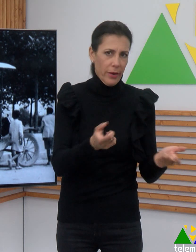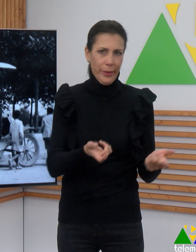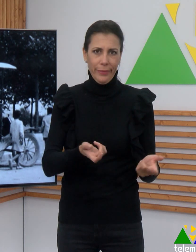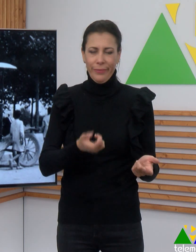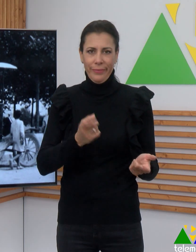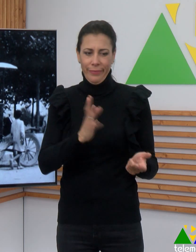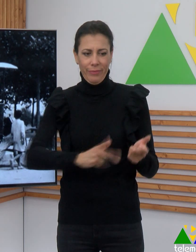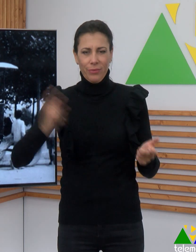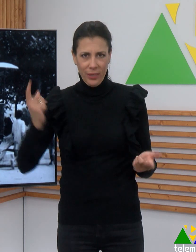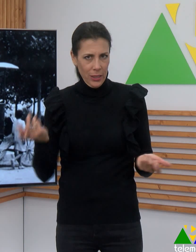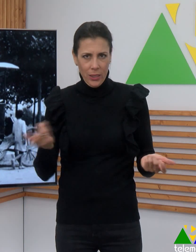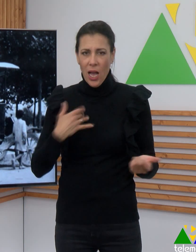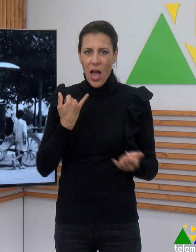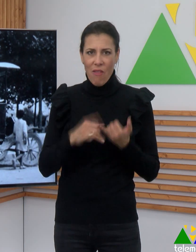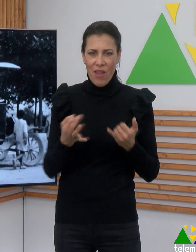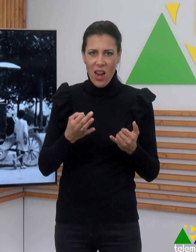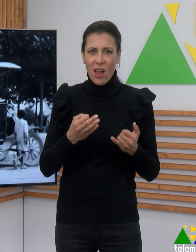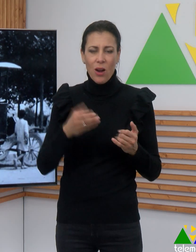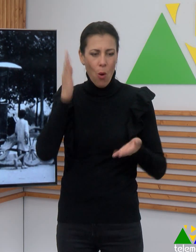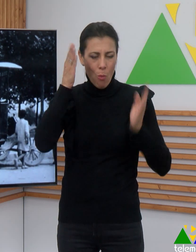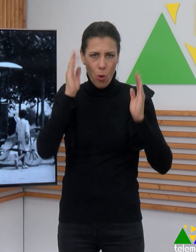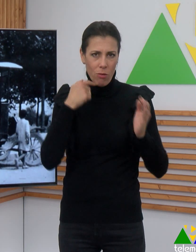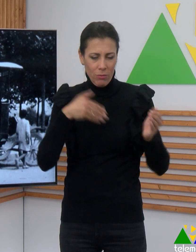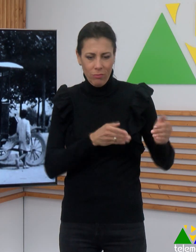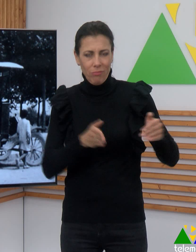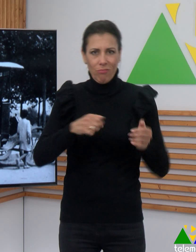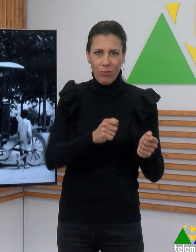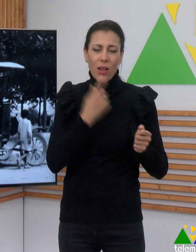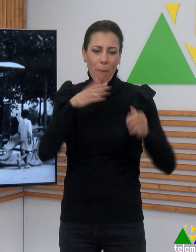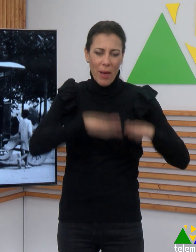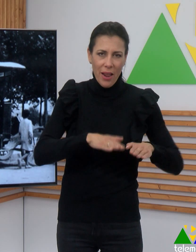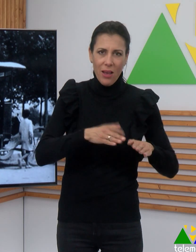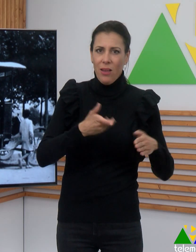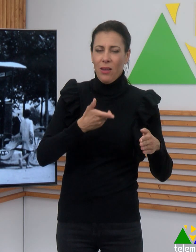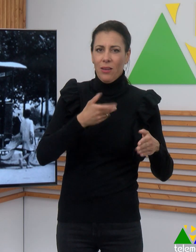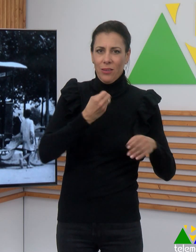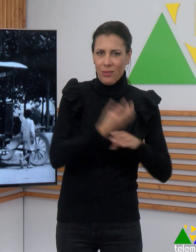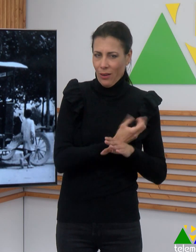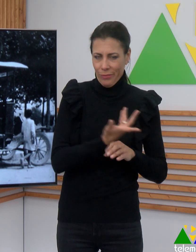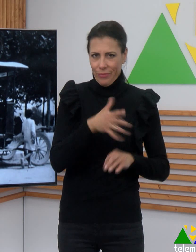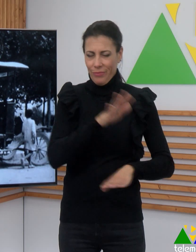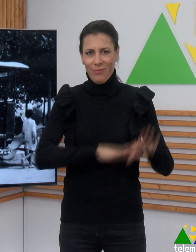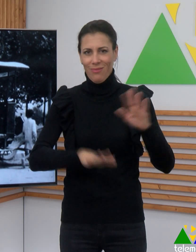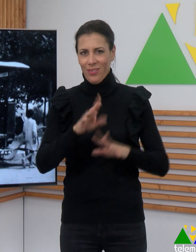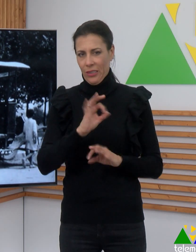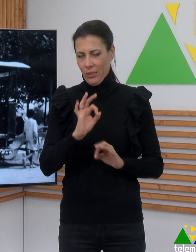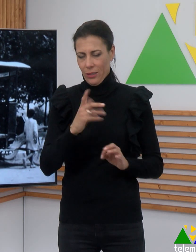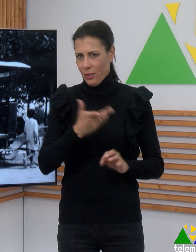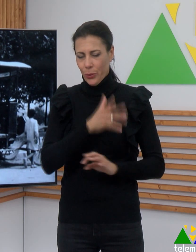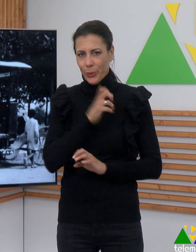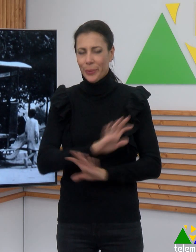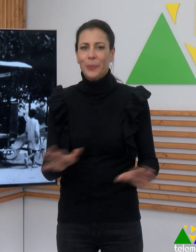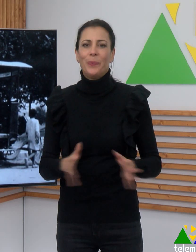entonces, es decir, tenían que pasar las cargas de burro y de caña y se tenía que parar el tren. Era todo un espectáculo. Era un